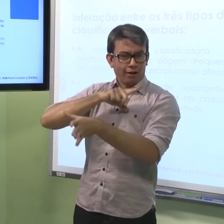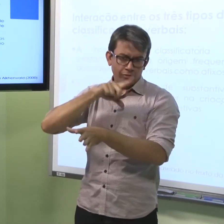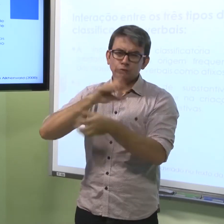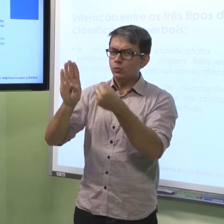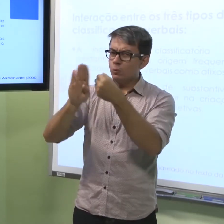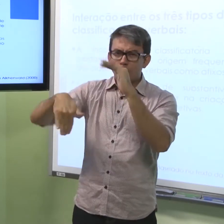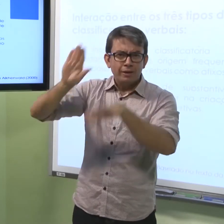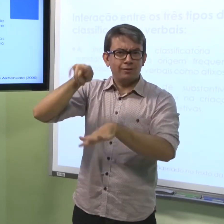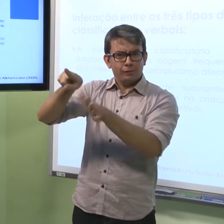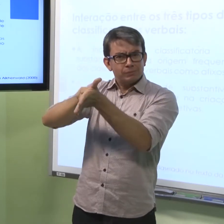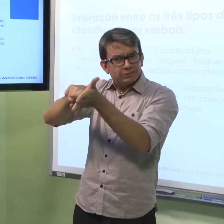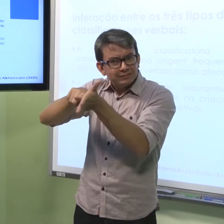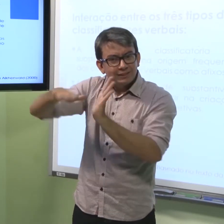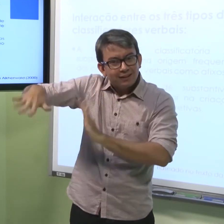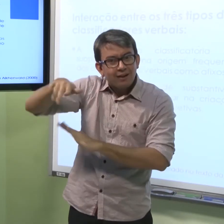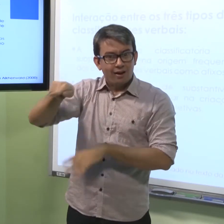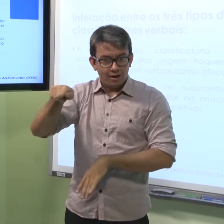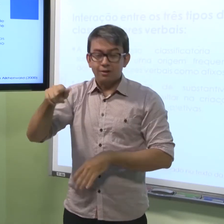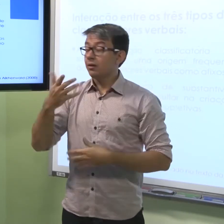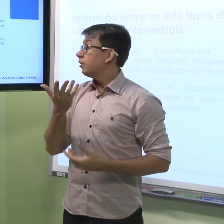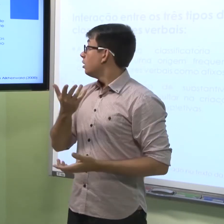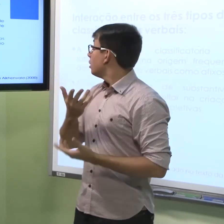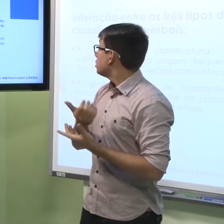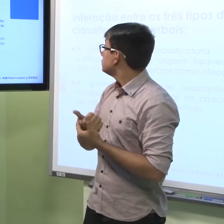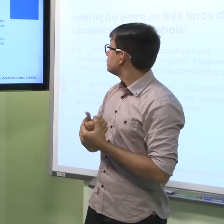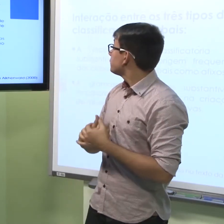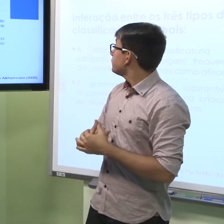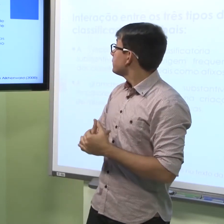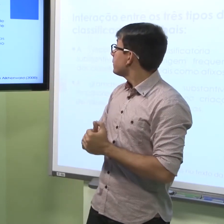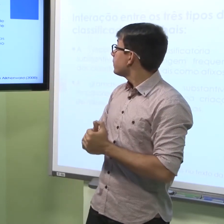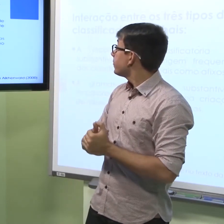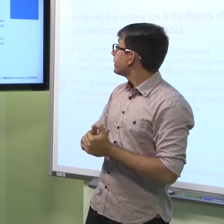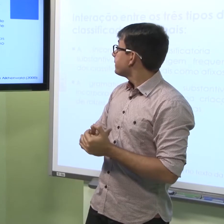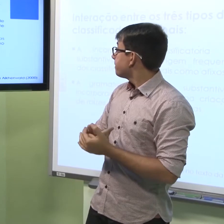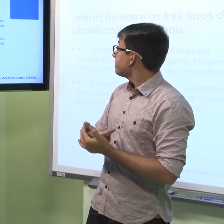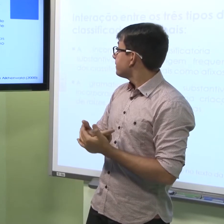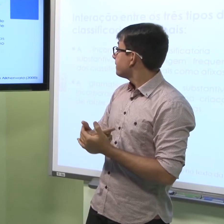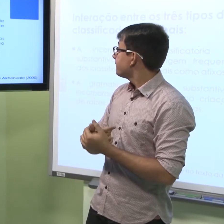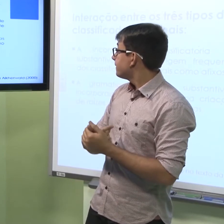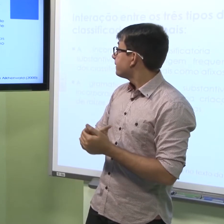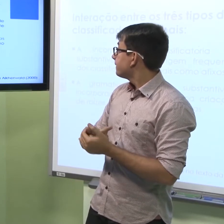sistema linguístico, mais sobre os substantivos.